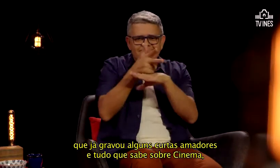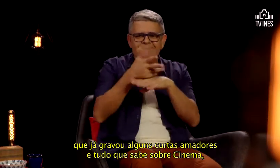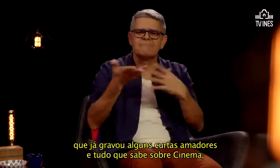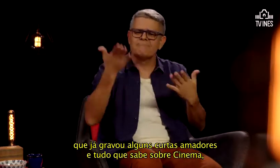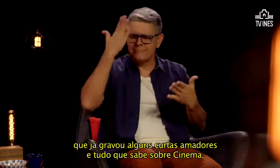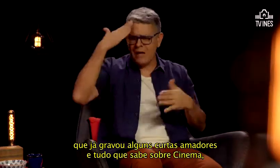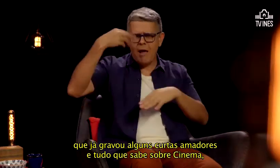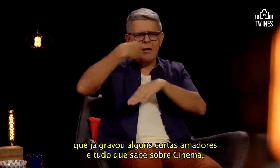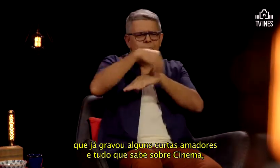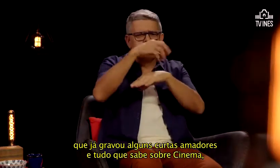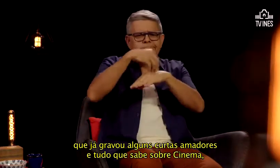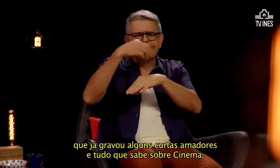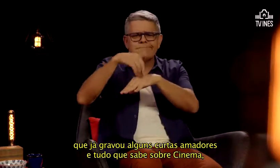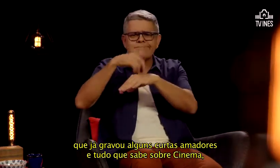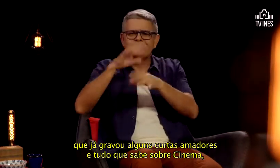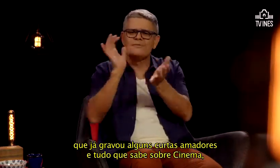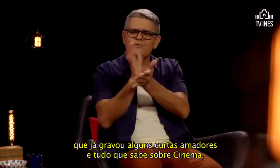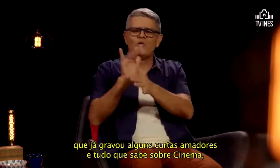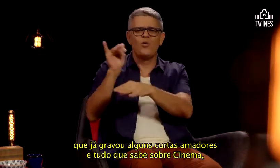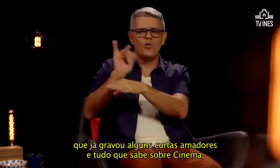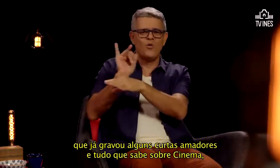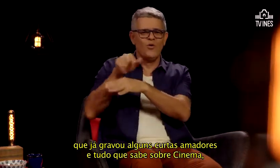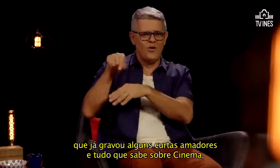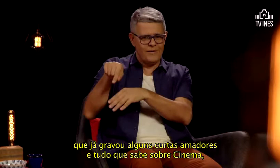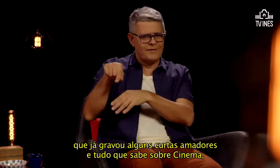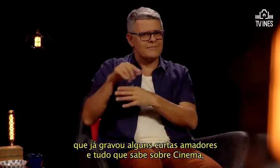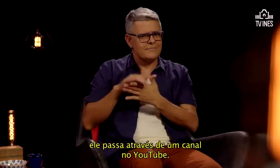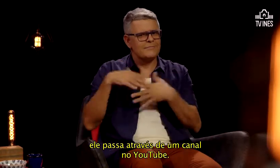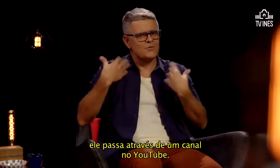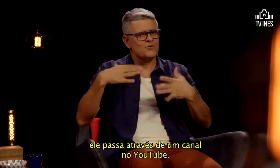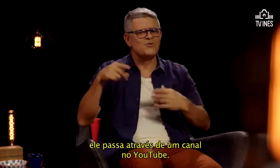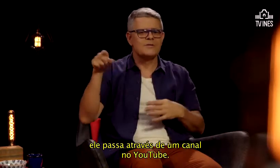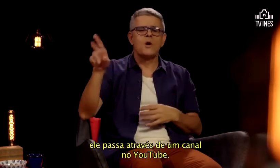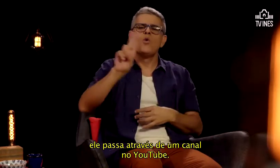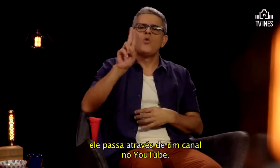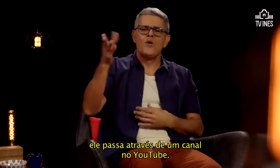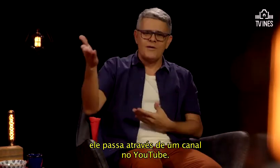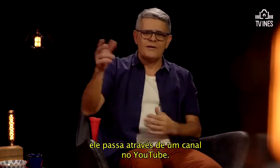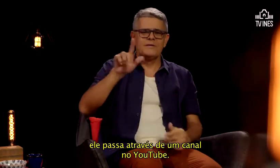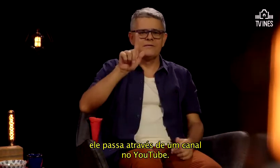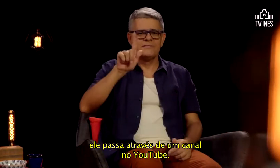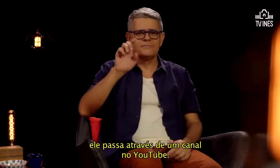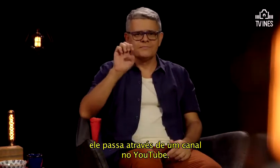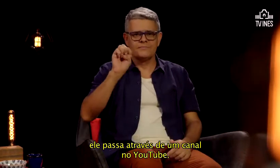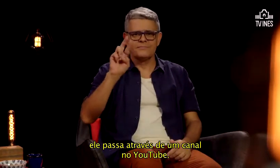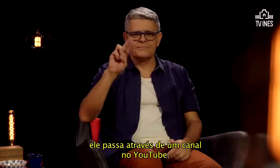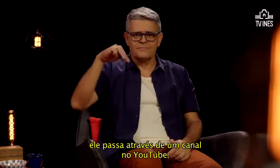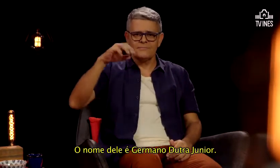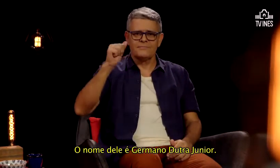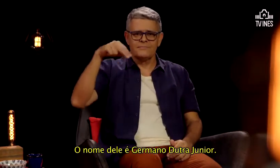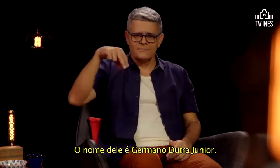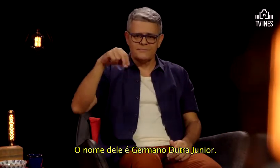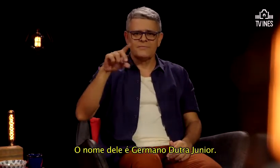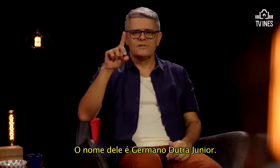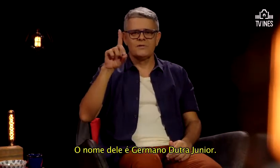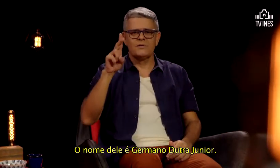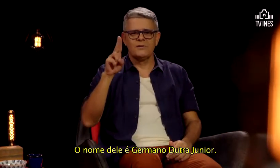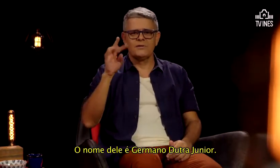amadores, e tudo que sabe sobre cinema, ele passa através de um canal no YouTube. O nome dele é Germano